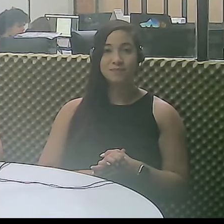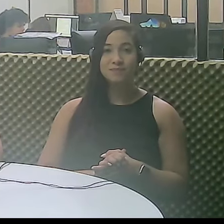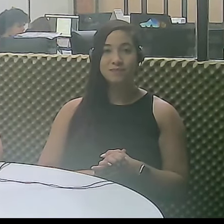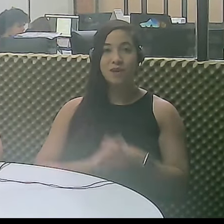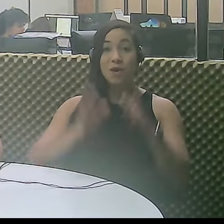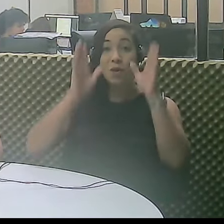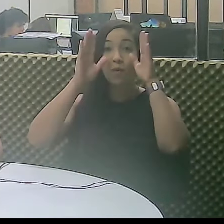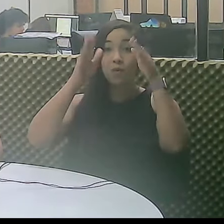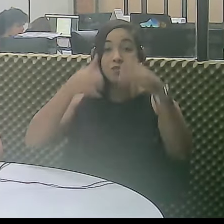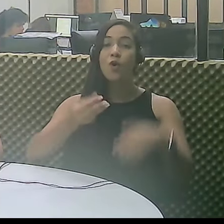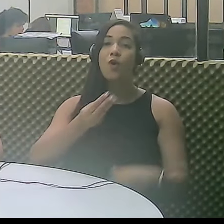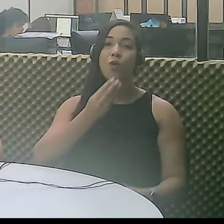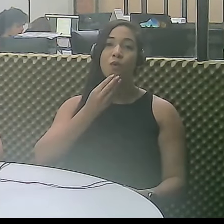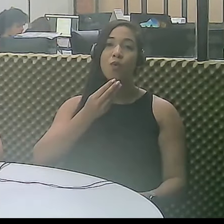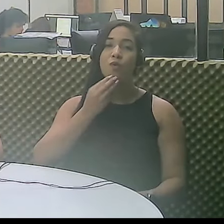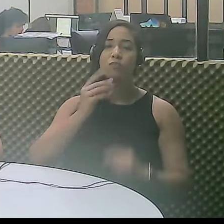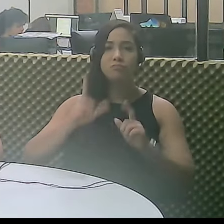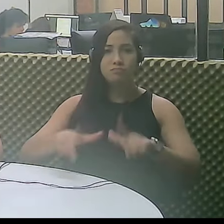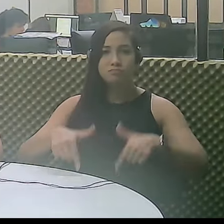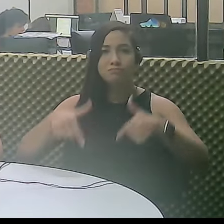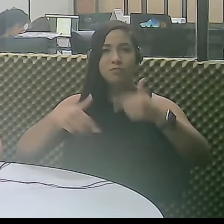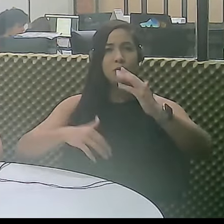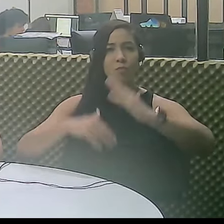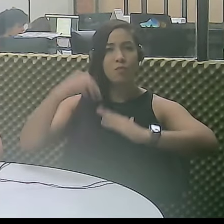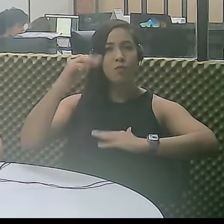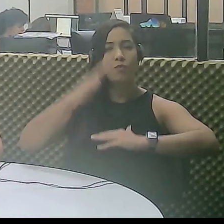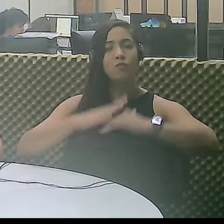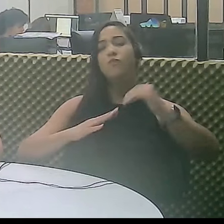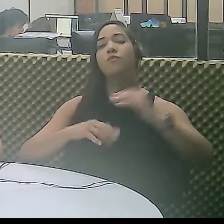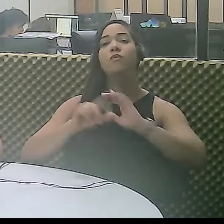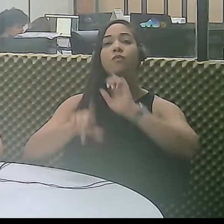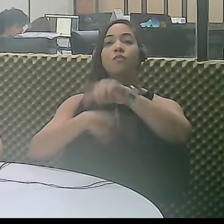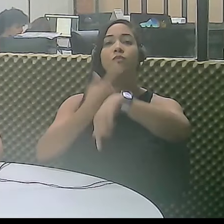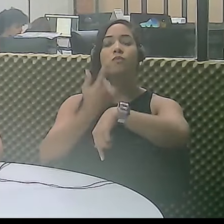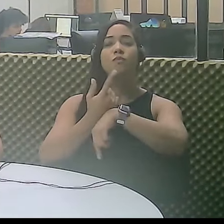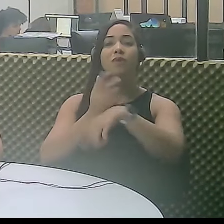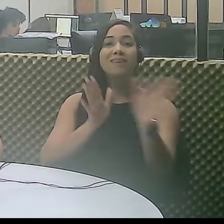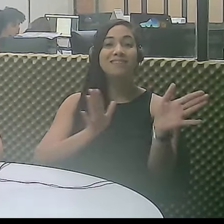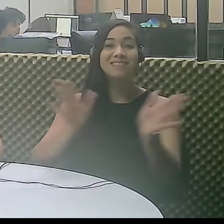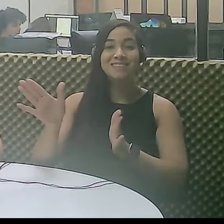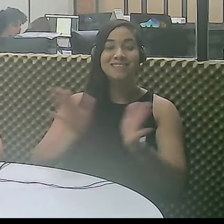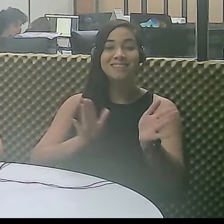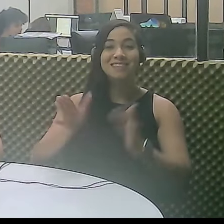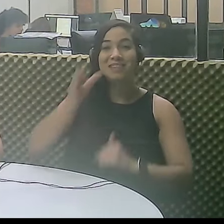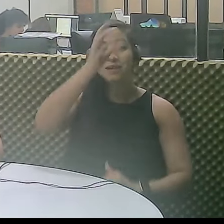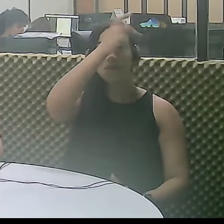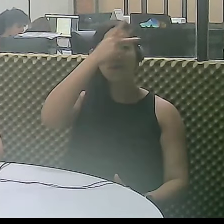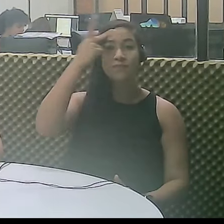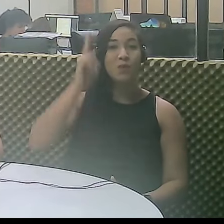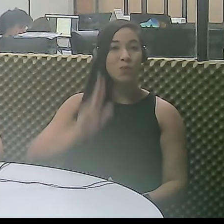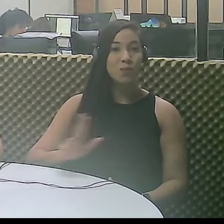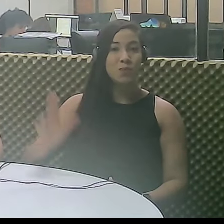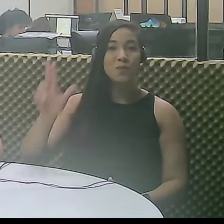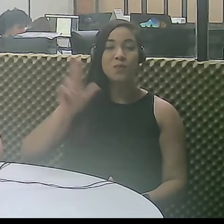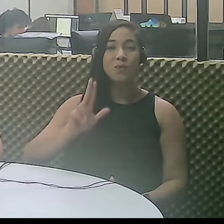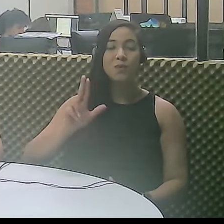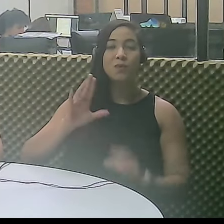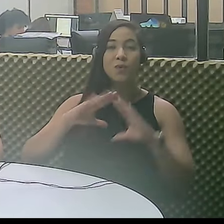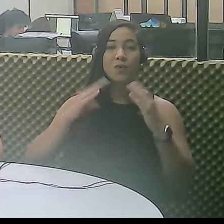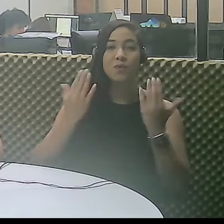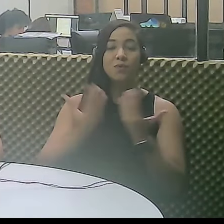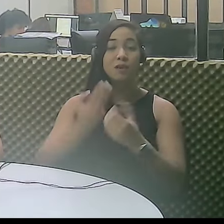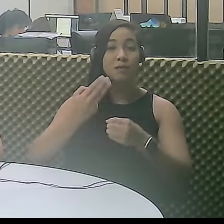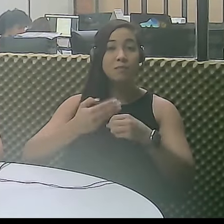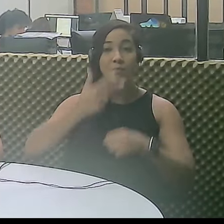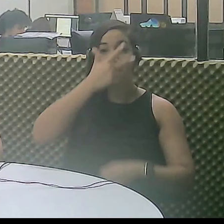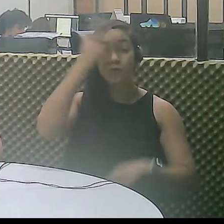Com ênfase nas oportunidades de atuação profissional e inovação em acessibilidade, a Prefeitura de Uberlândia e o Conselho